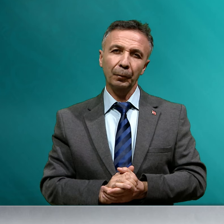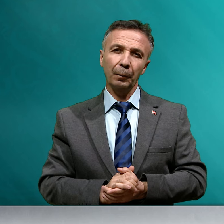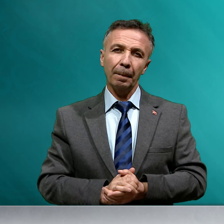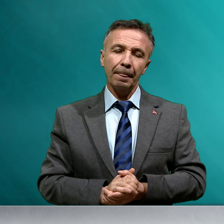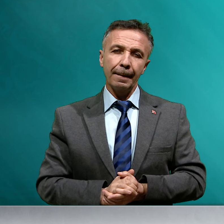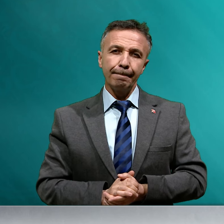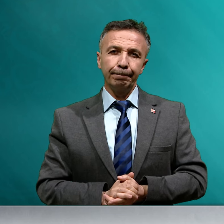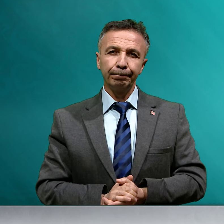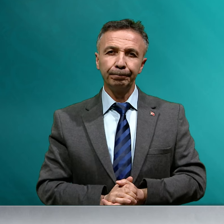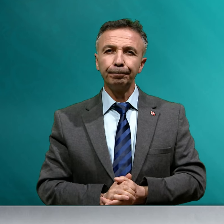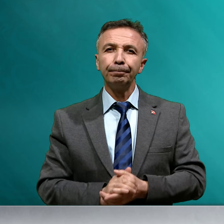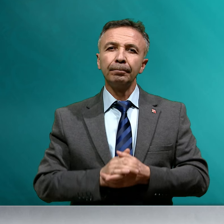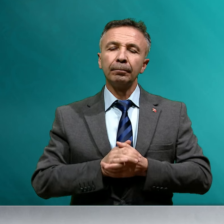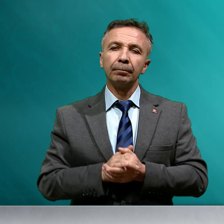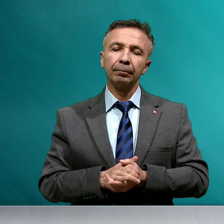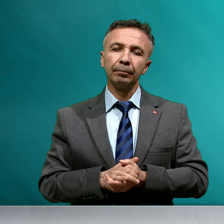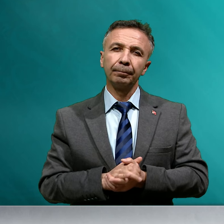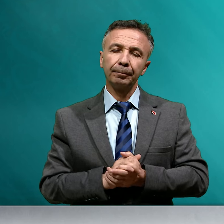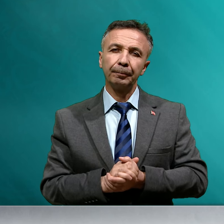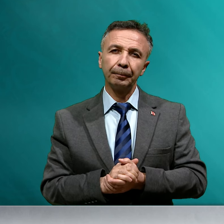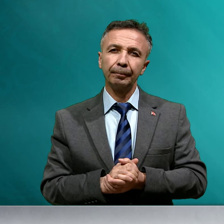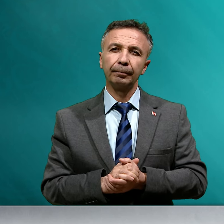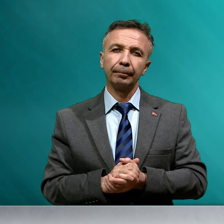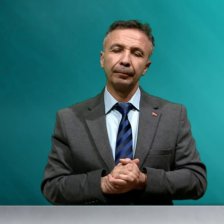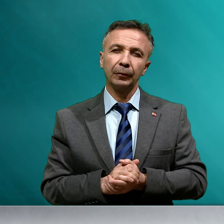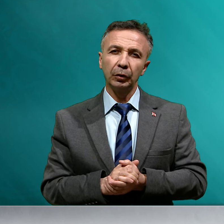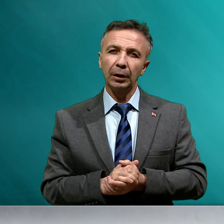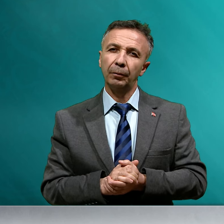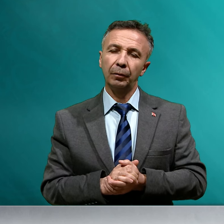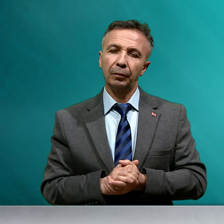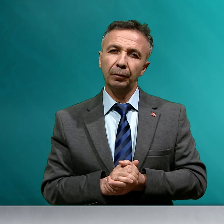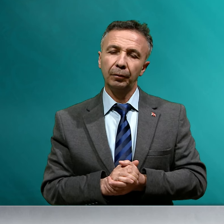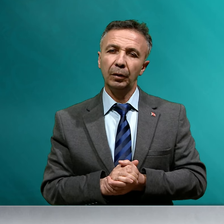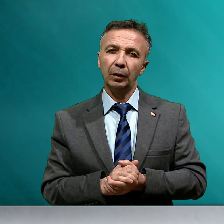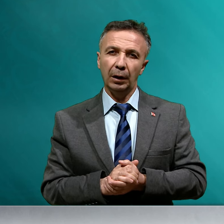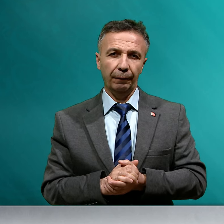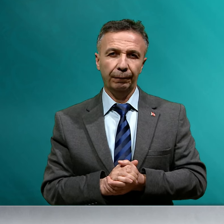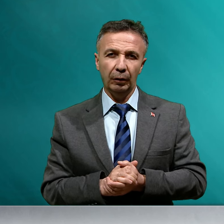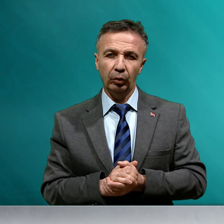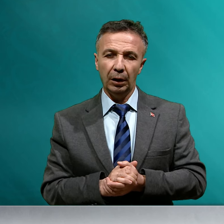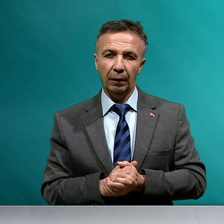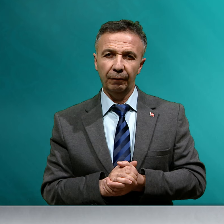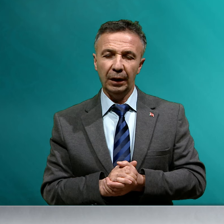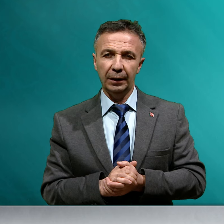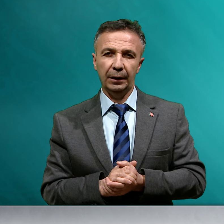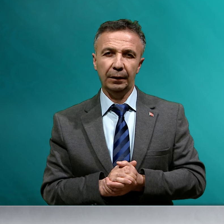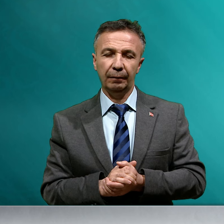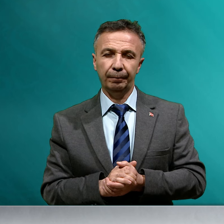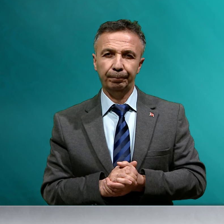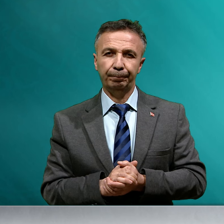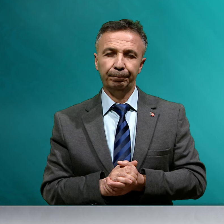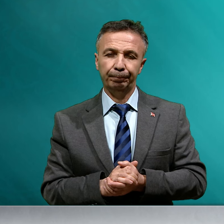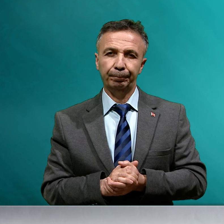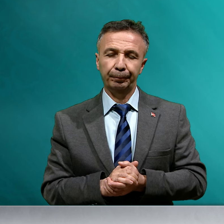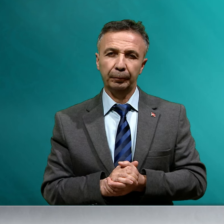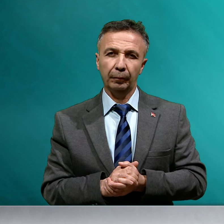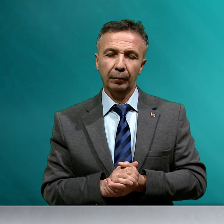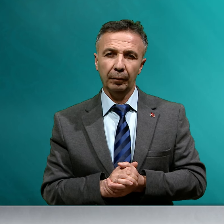Allahümme inneke afuvun kerimun tuhibbul afve fa'fu